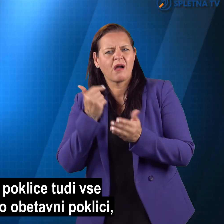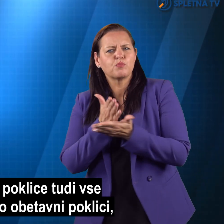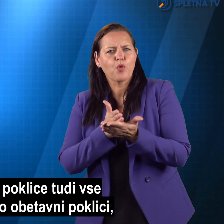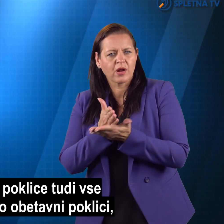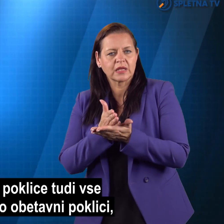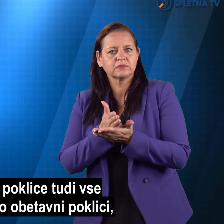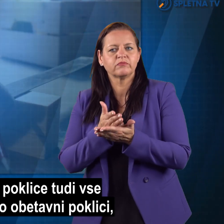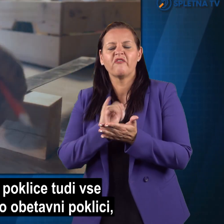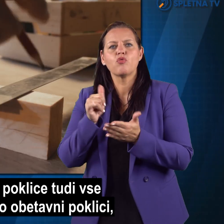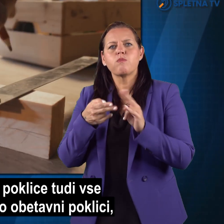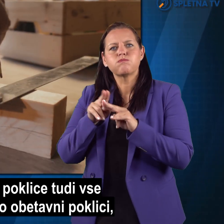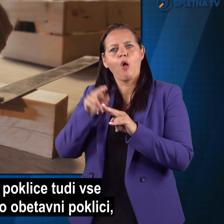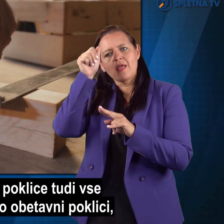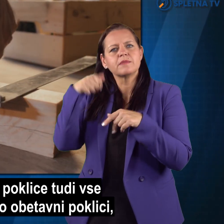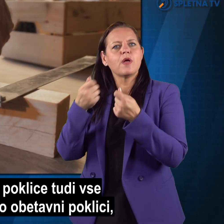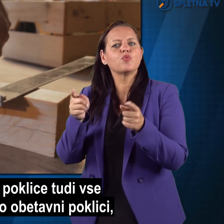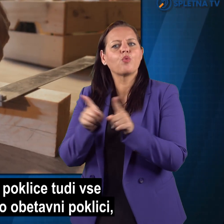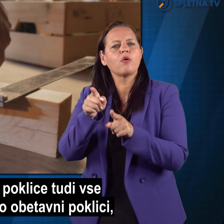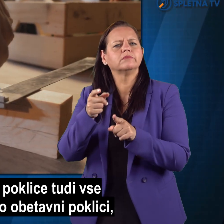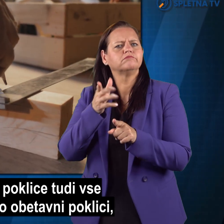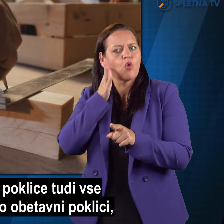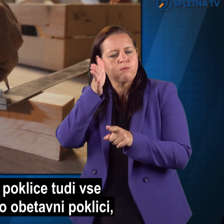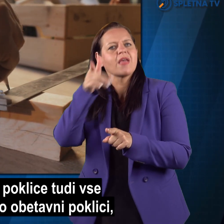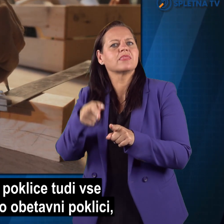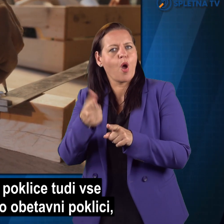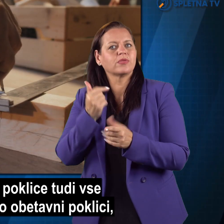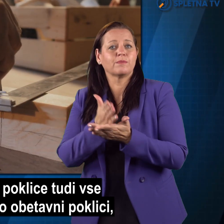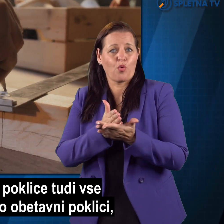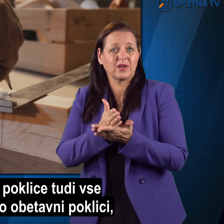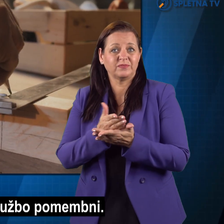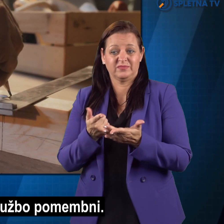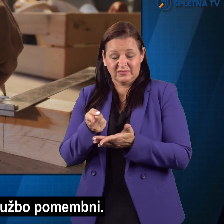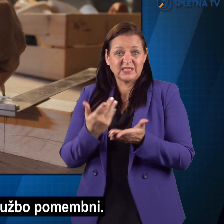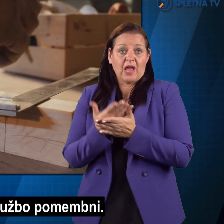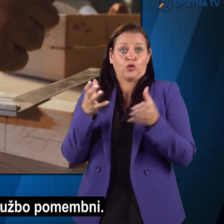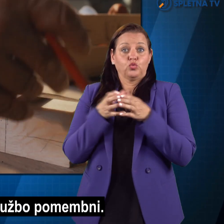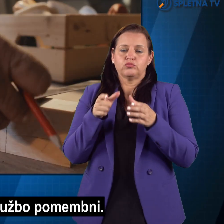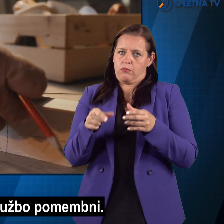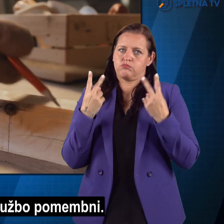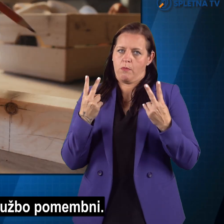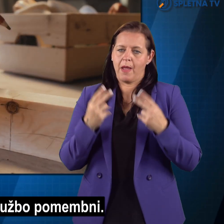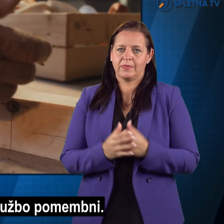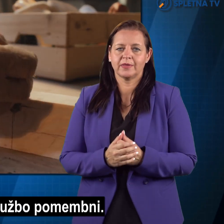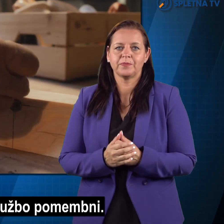Deficitarne poklice tudi vse bolj imenujejo obetavni poklici, saj so za družbo pomembni.